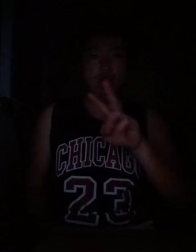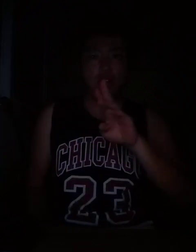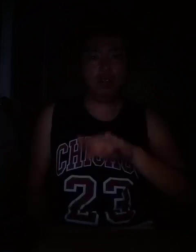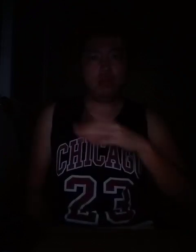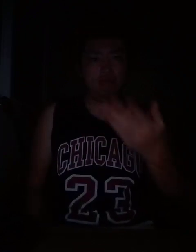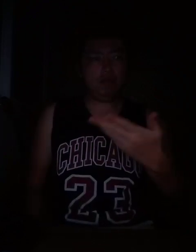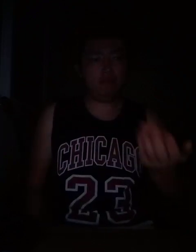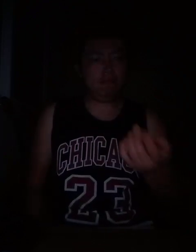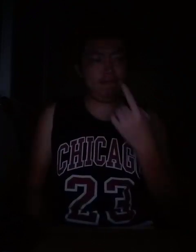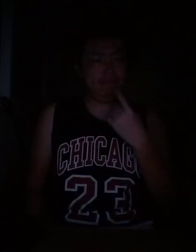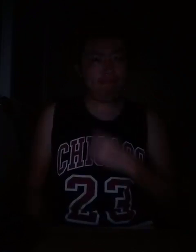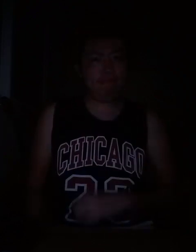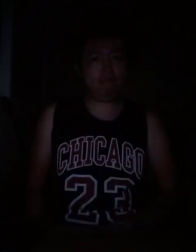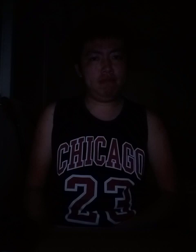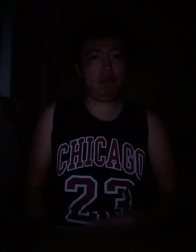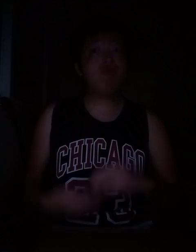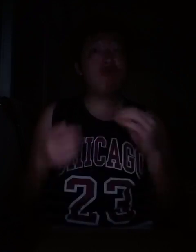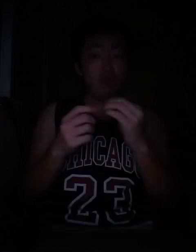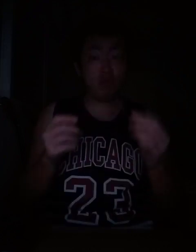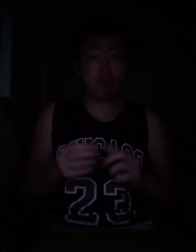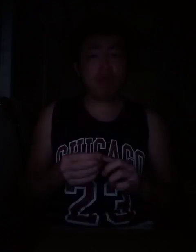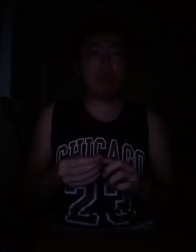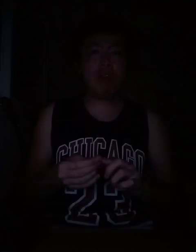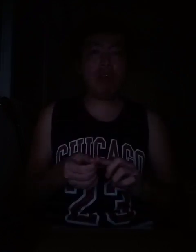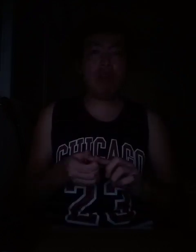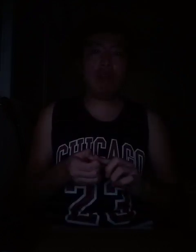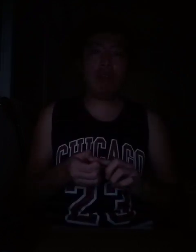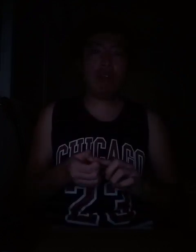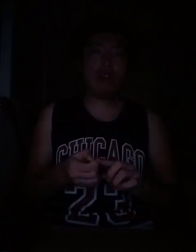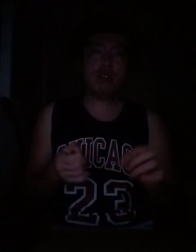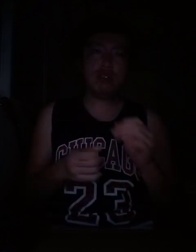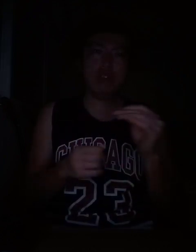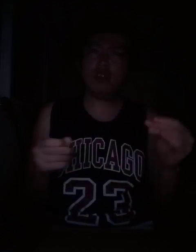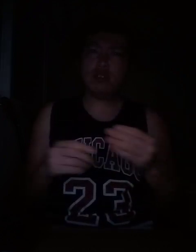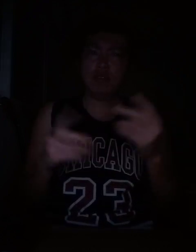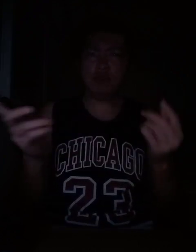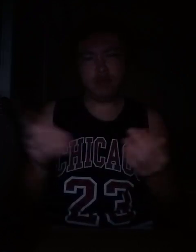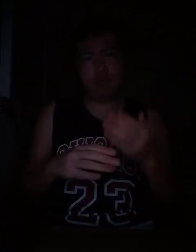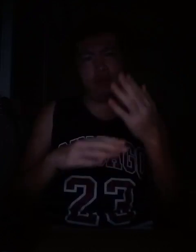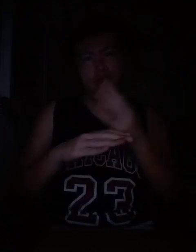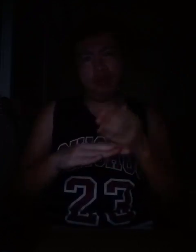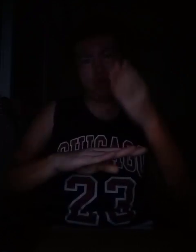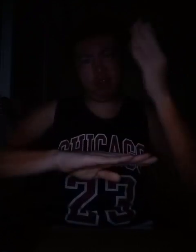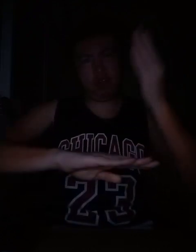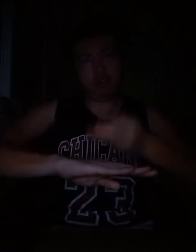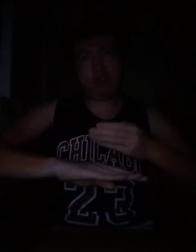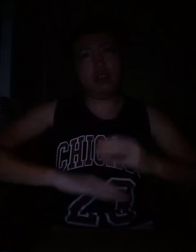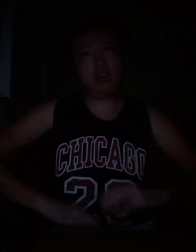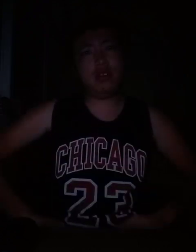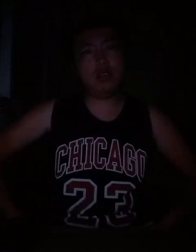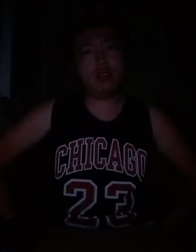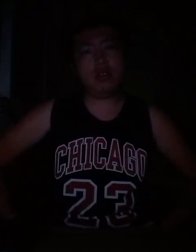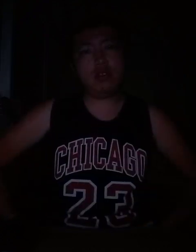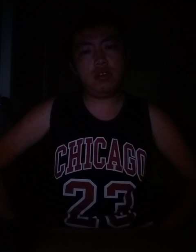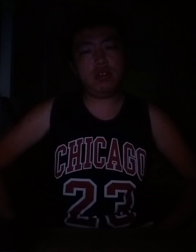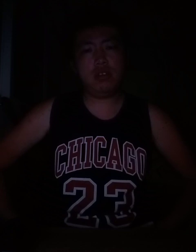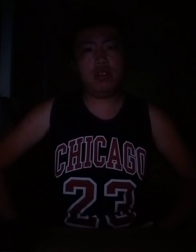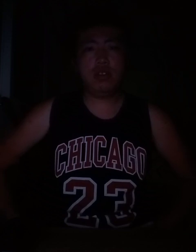넘기려 했는데 국방부는 법리 검토가 더 필요하다며 사건 이첩을 중단시킨 상태입니다. TV조선 윤동빈입니다.